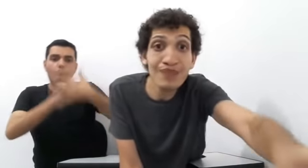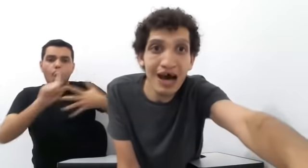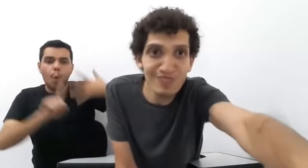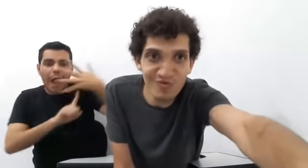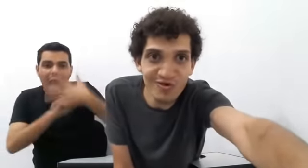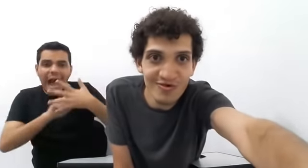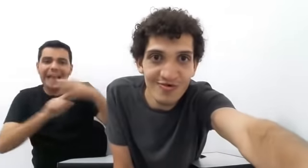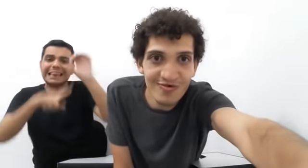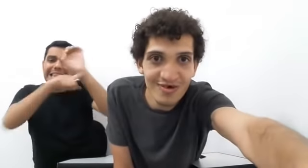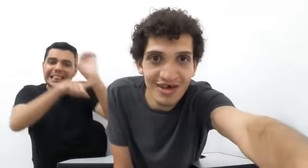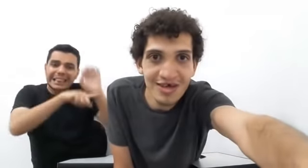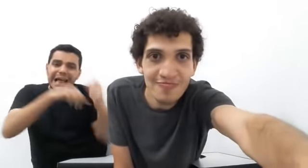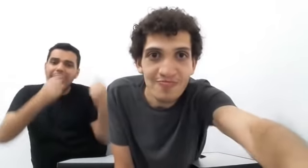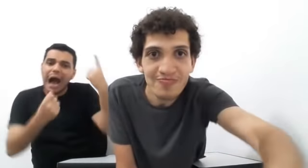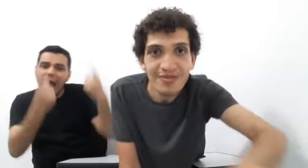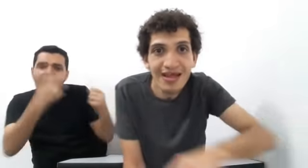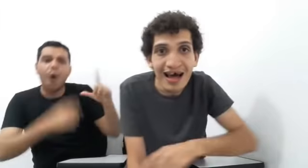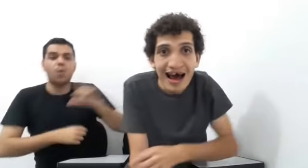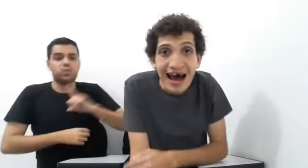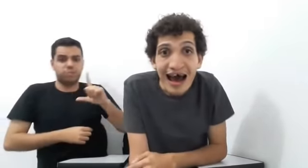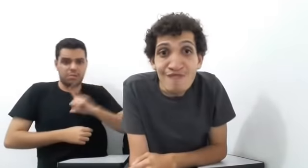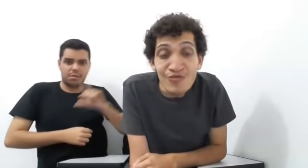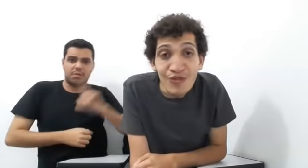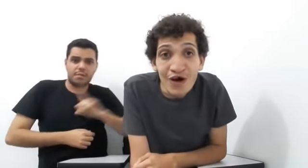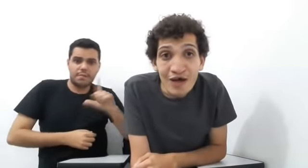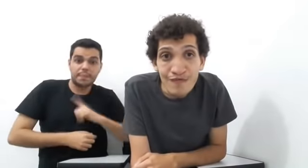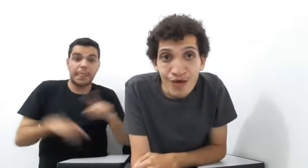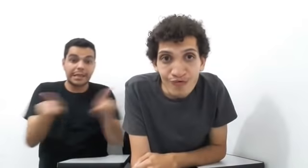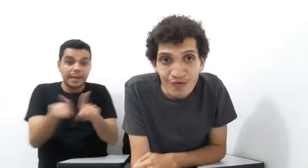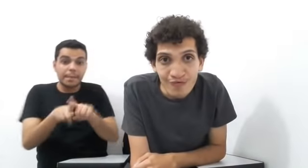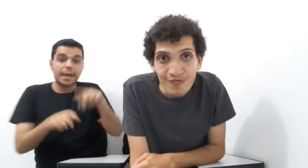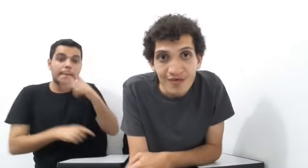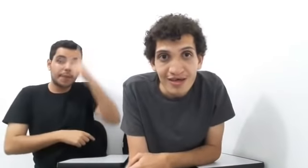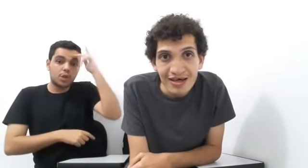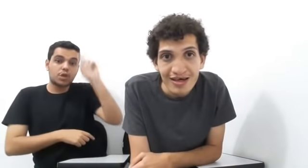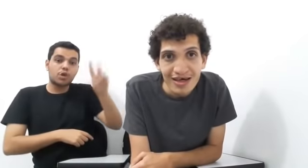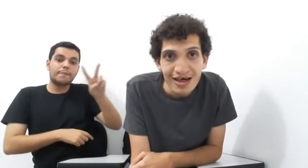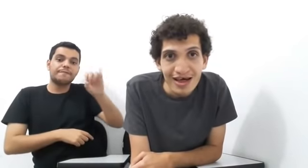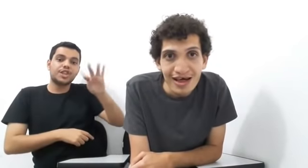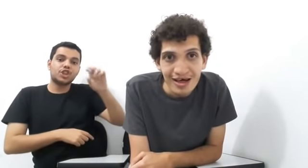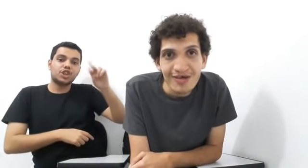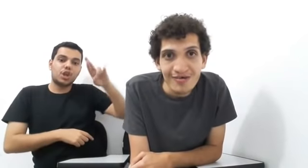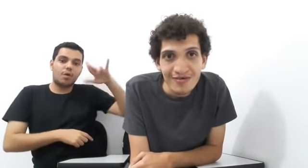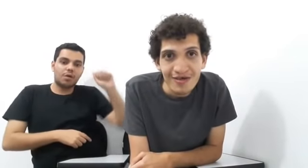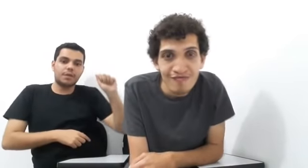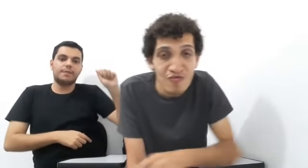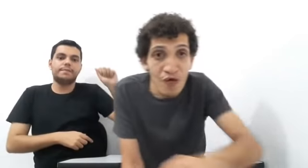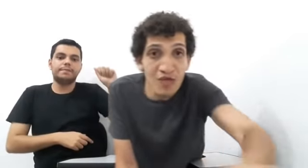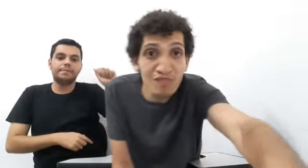estados. Ok? A Vitória falou. não tem que